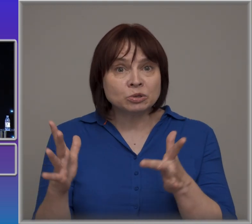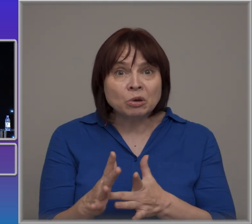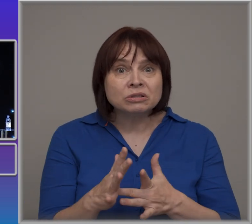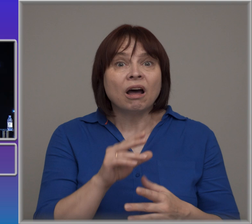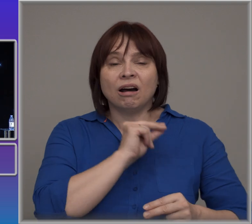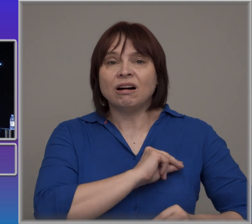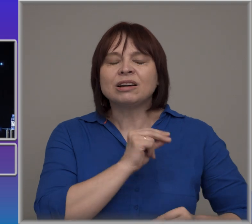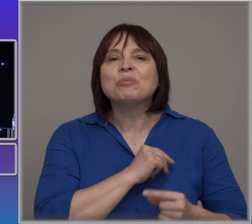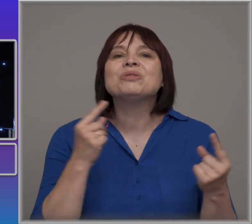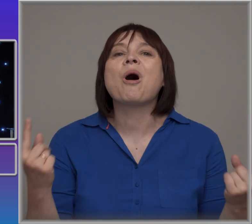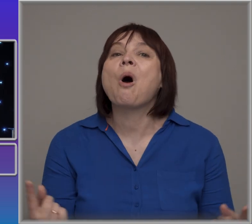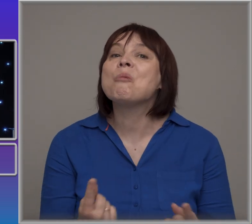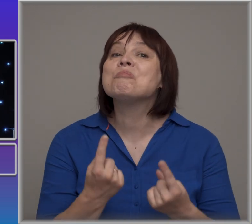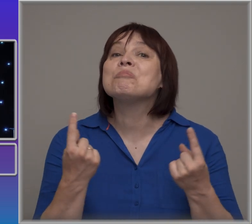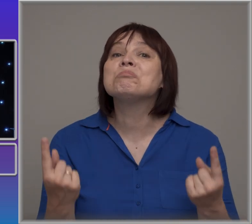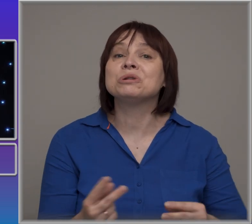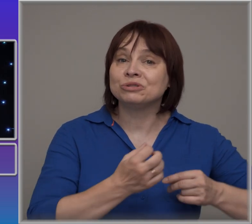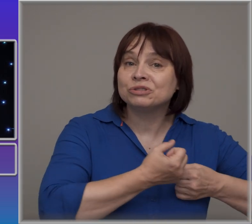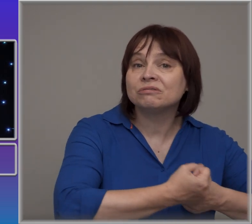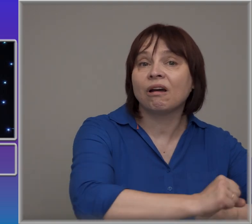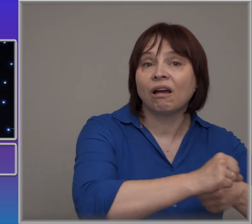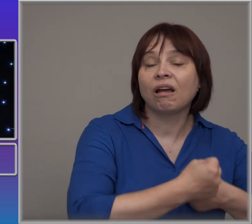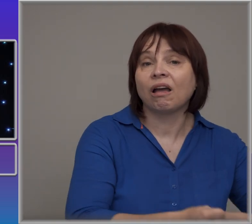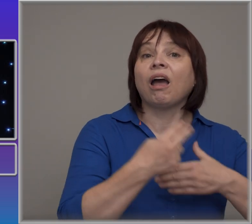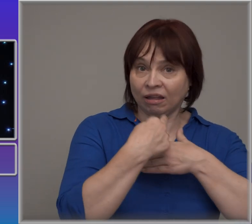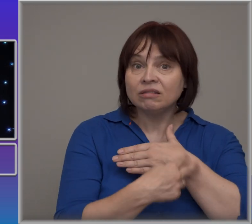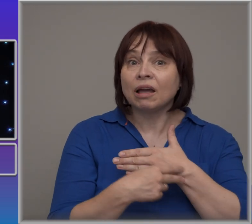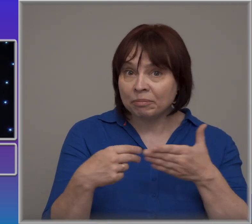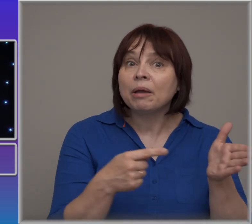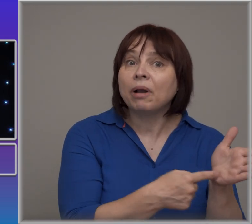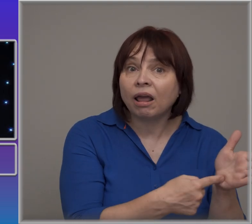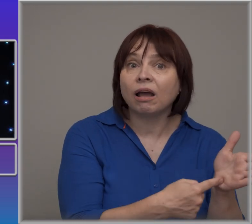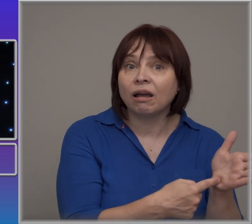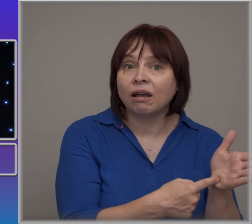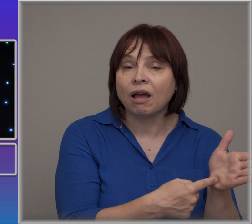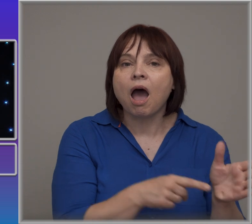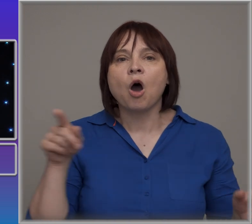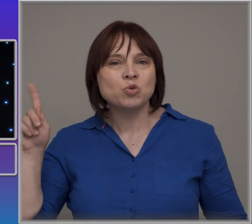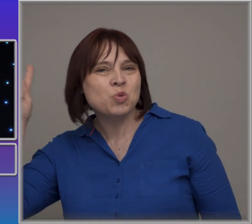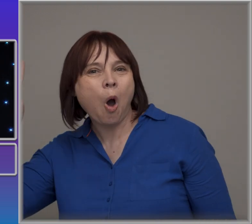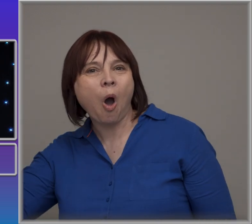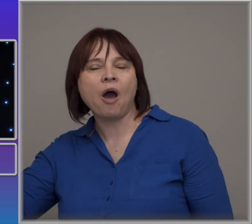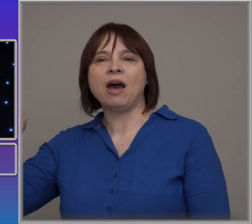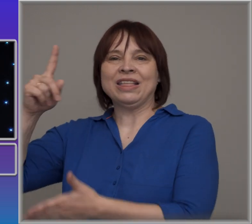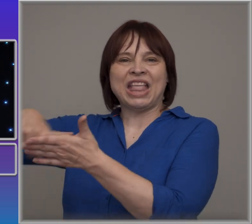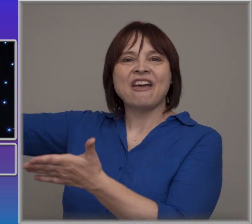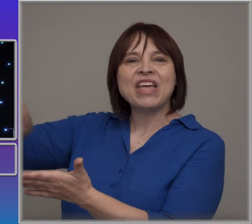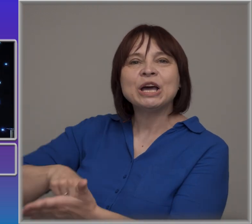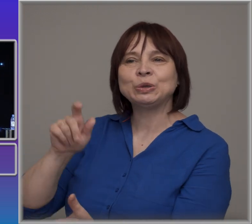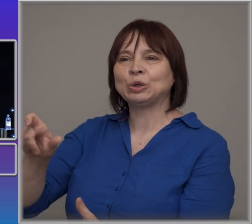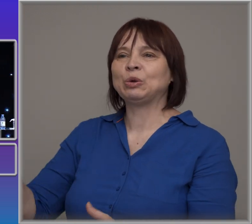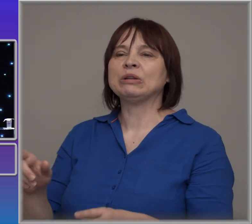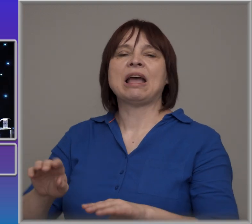делать, только управлять или заниматься там науками, и есть чернь, люди, которые там всякая-всякая работа делают. Это вот